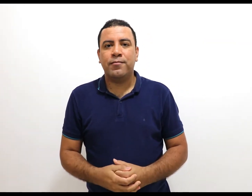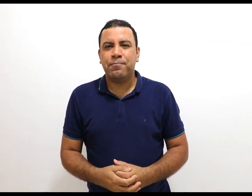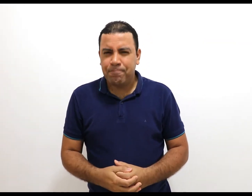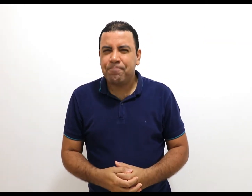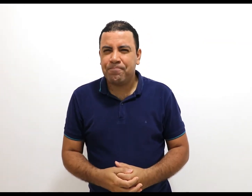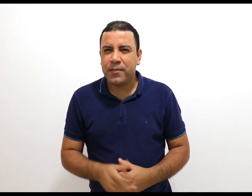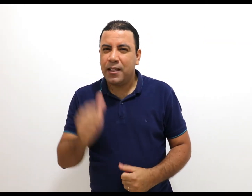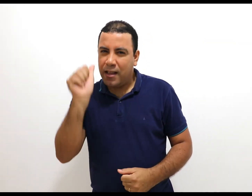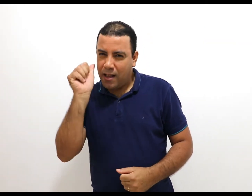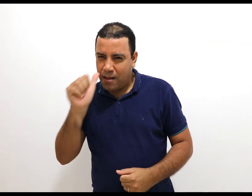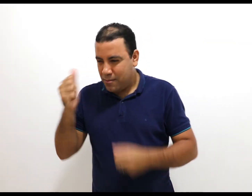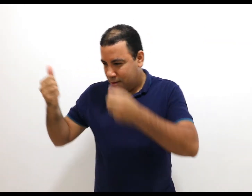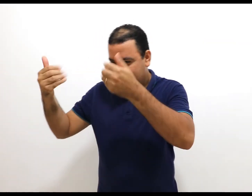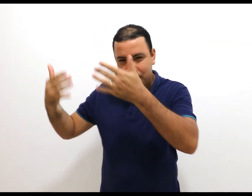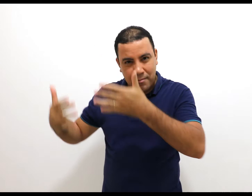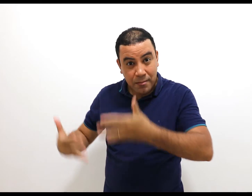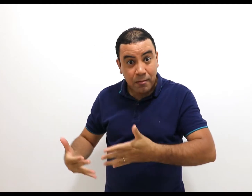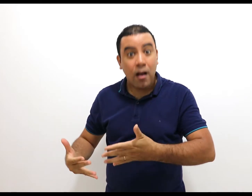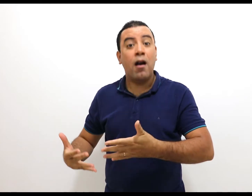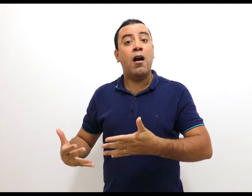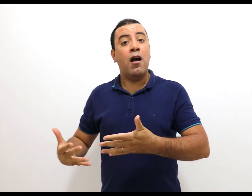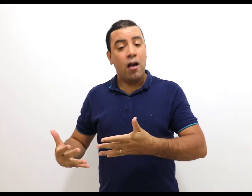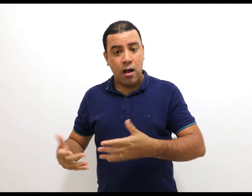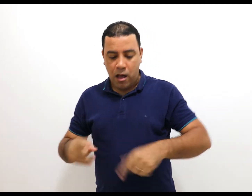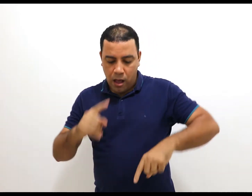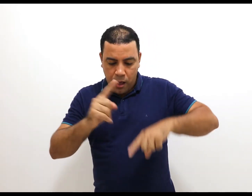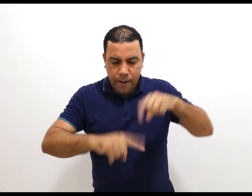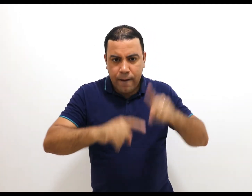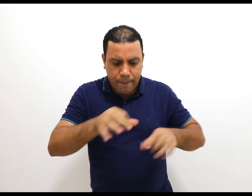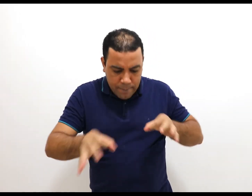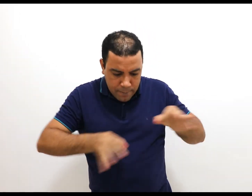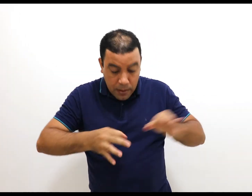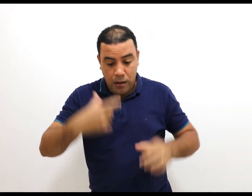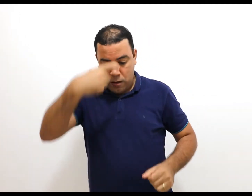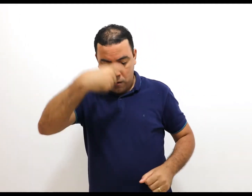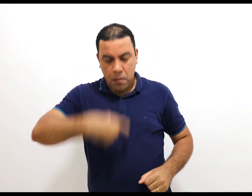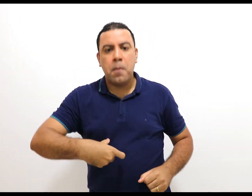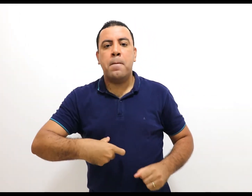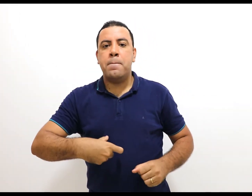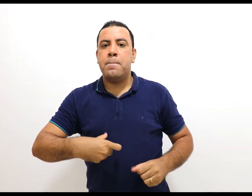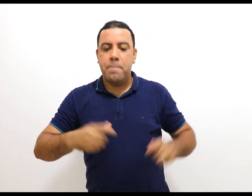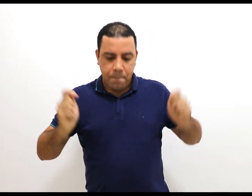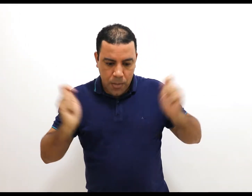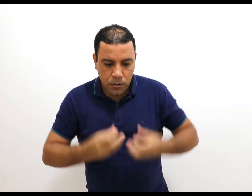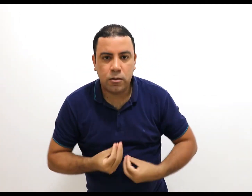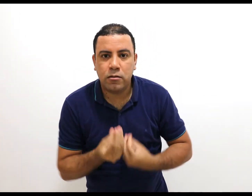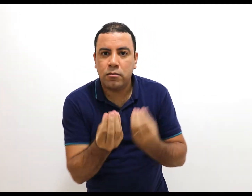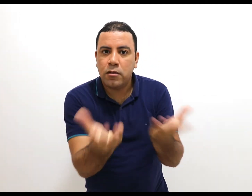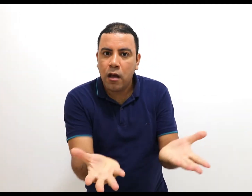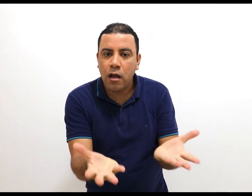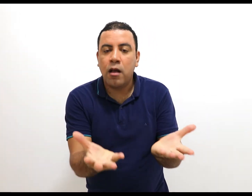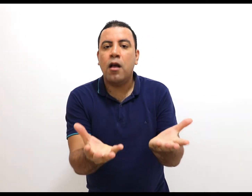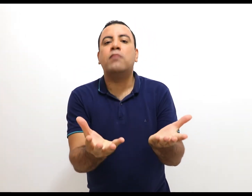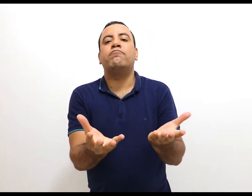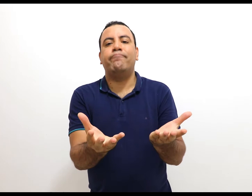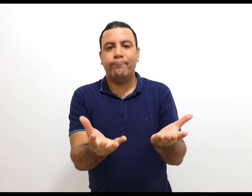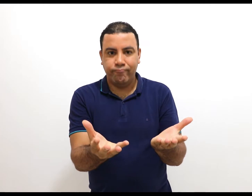objetivos propostos. A autora reconhece que recursos de produção pessoal auxiliam